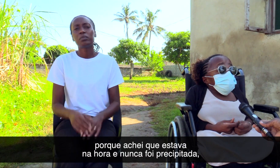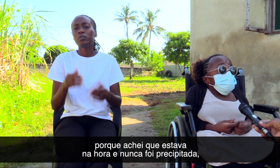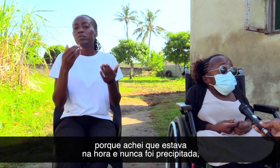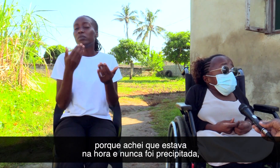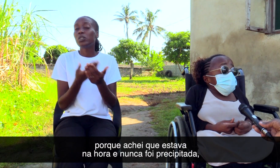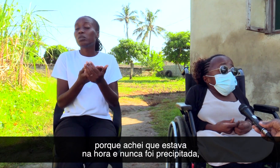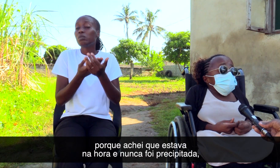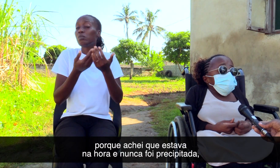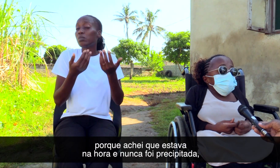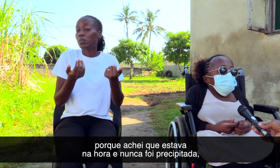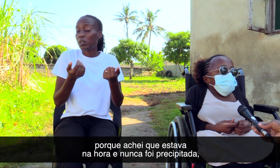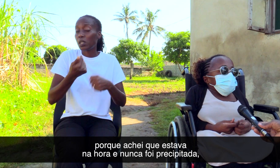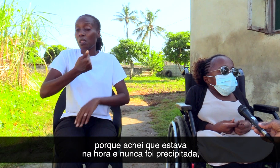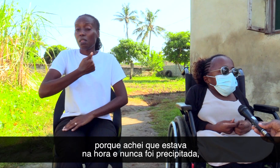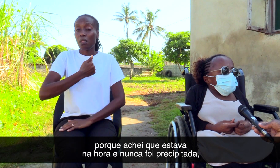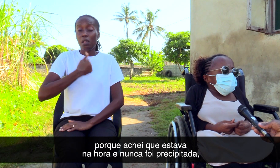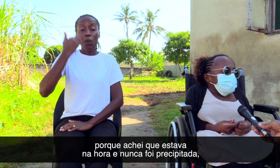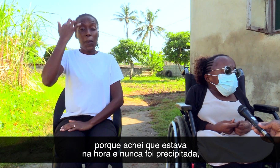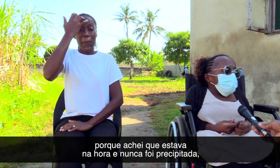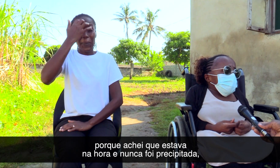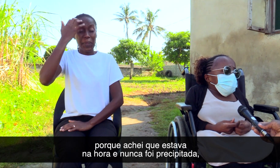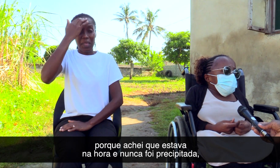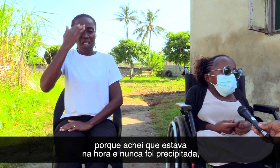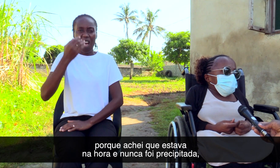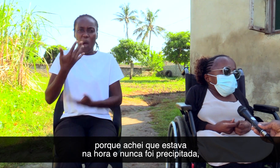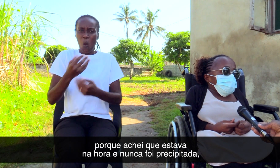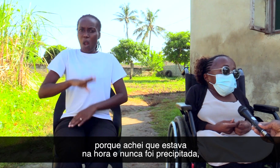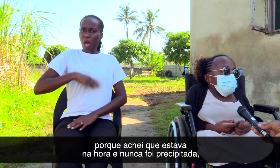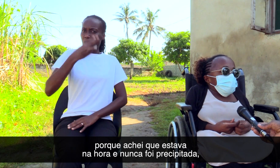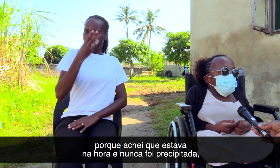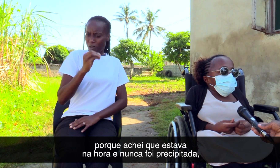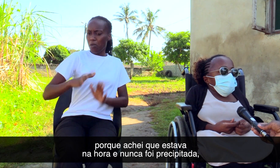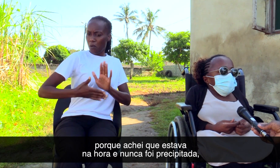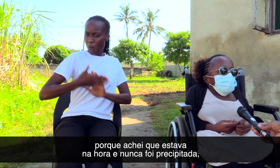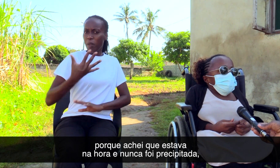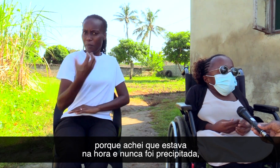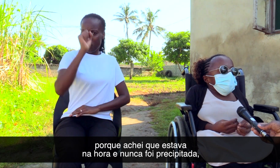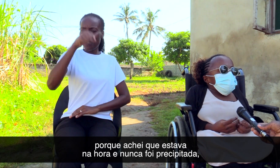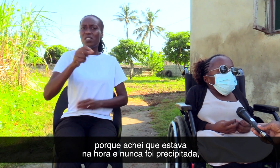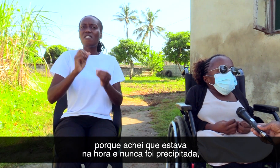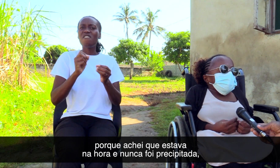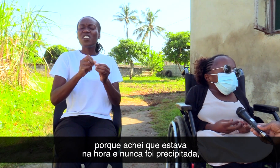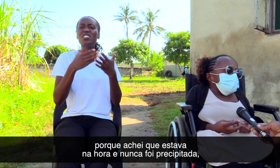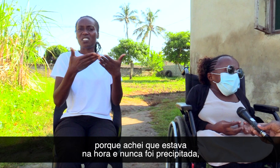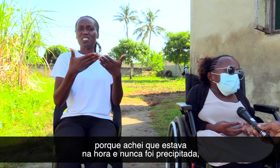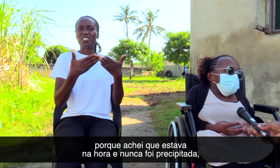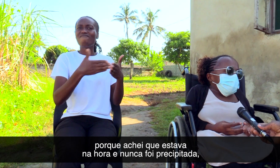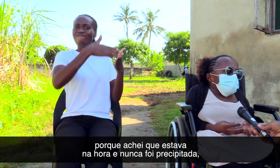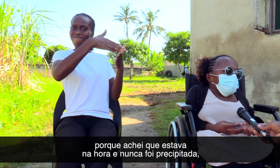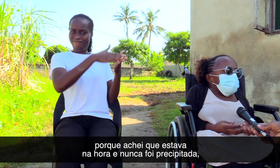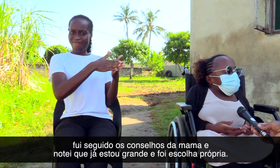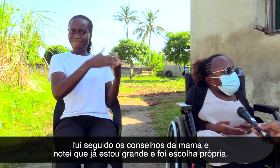Porque eu achei que está na hora, não é? Pronto, nunca fui